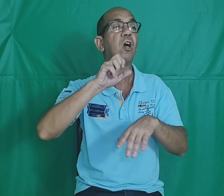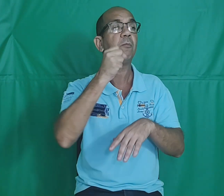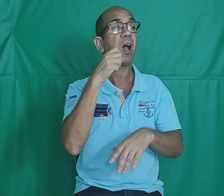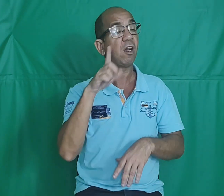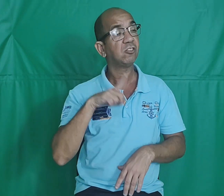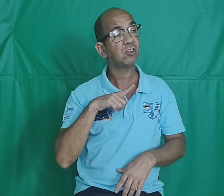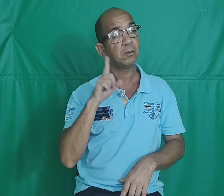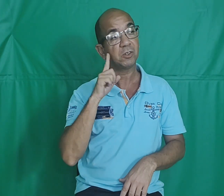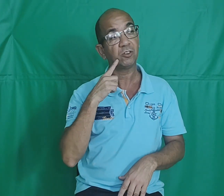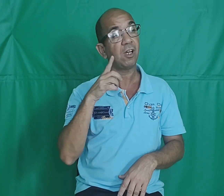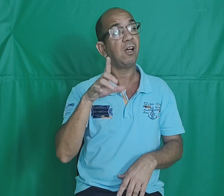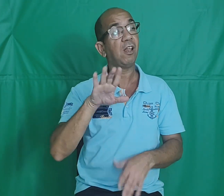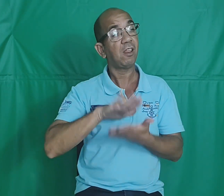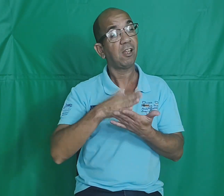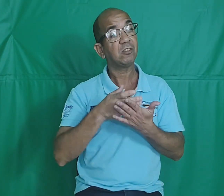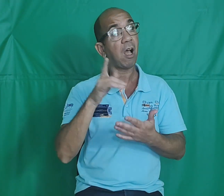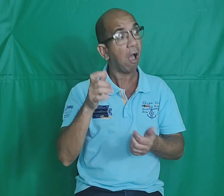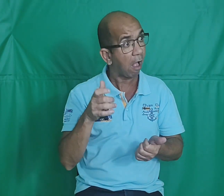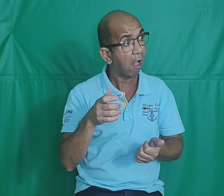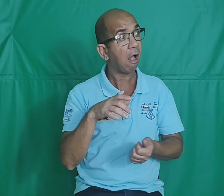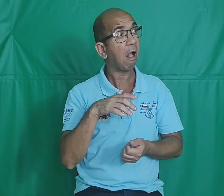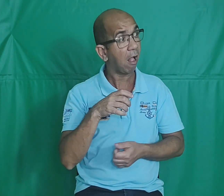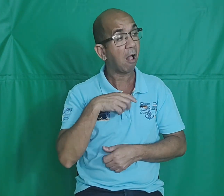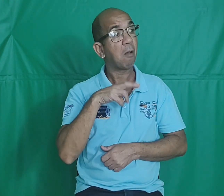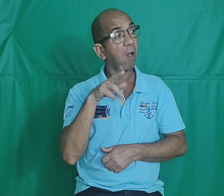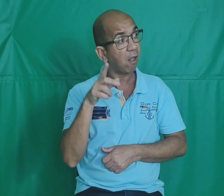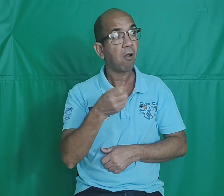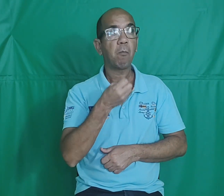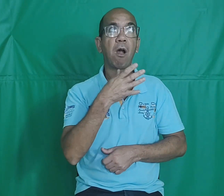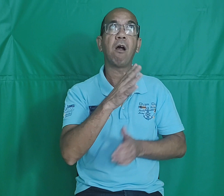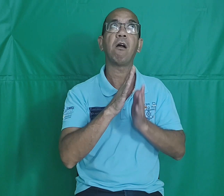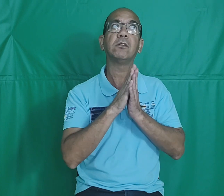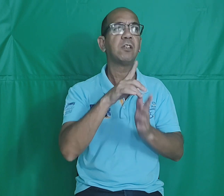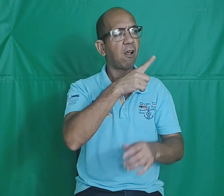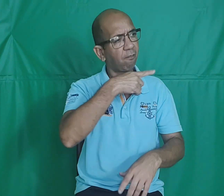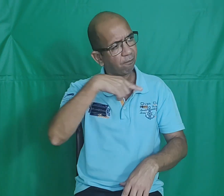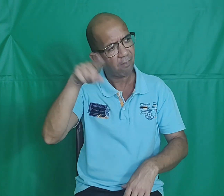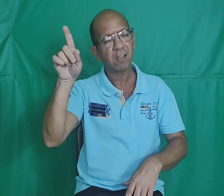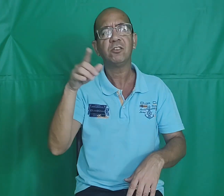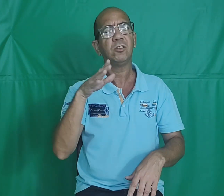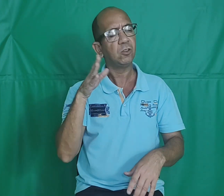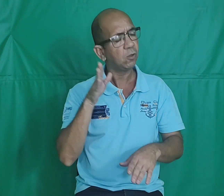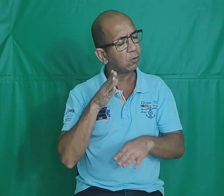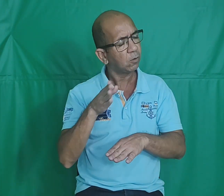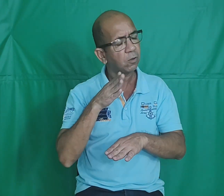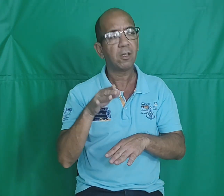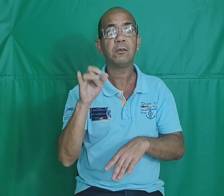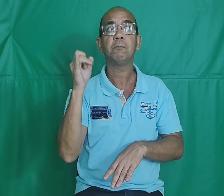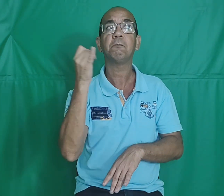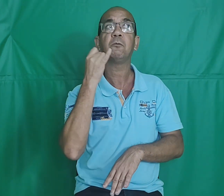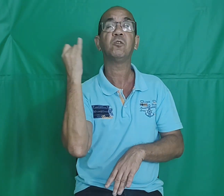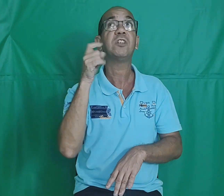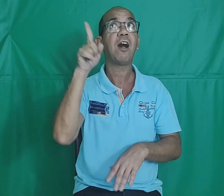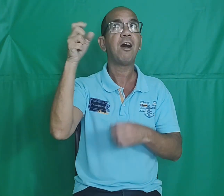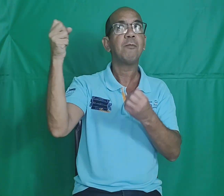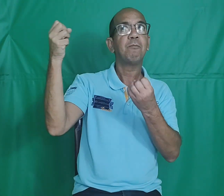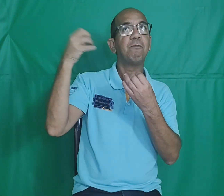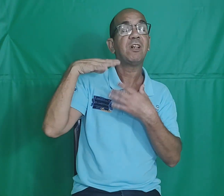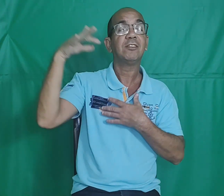surdo da turma de catecumenato, mas não me importo. Quero ter participação e frequência. É muito importante todo o ensinamento, sinto a presença do Espírito